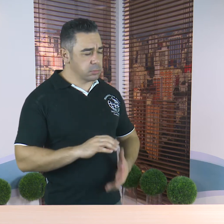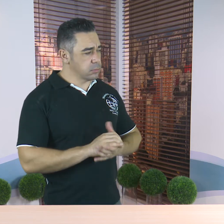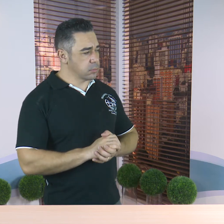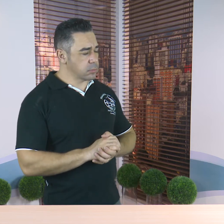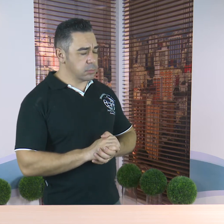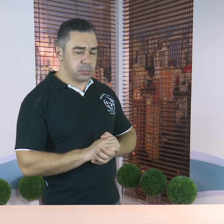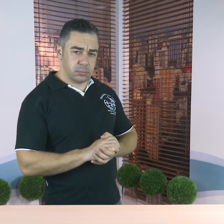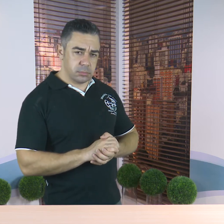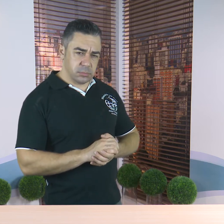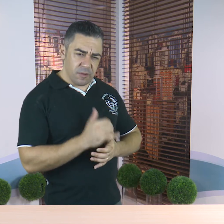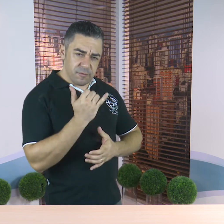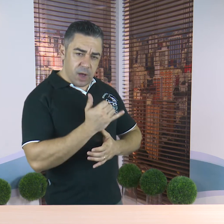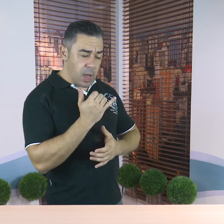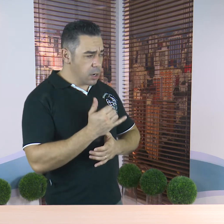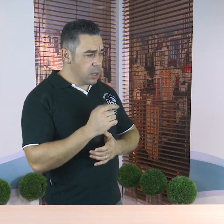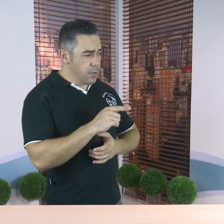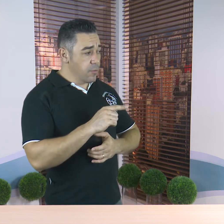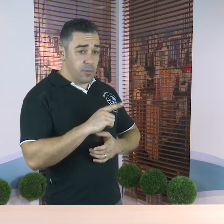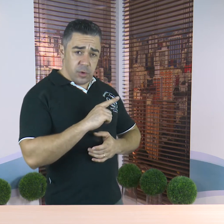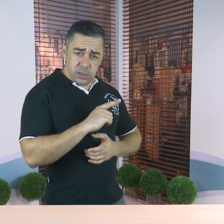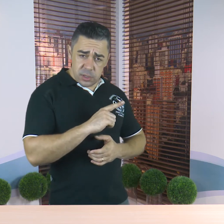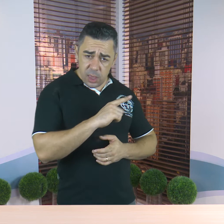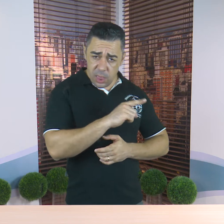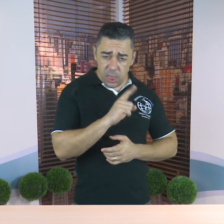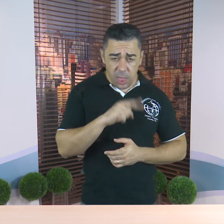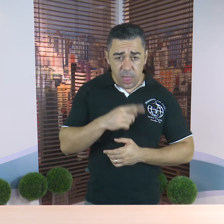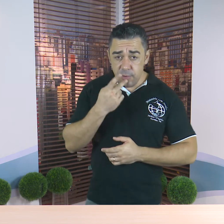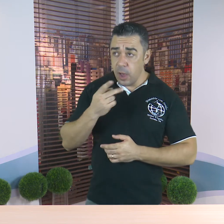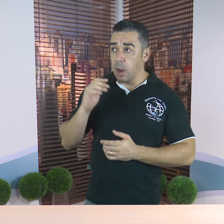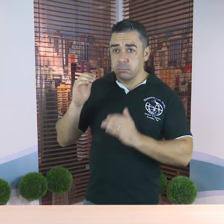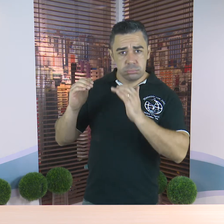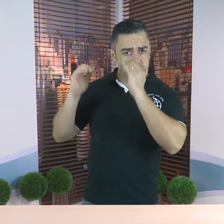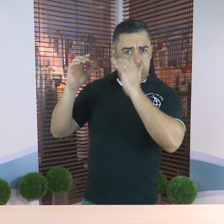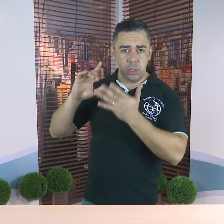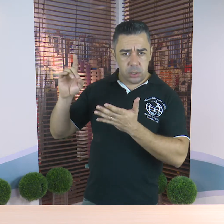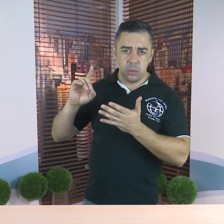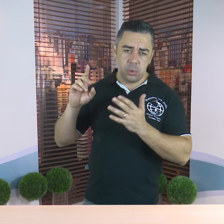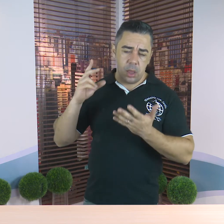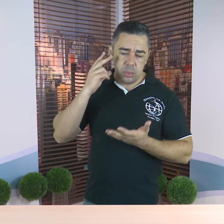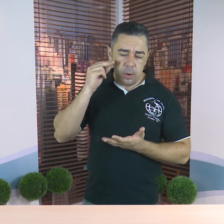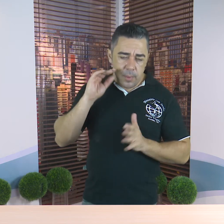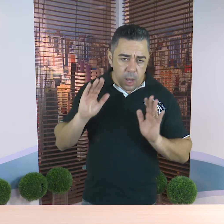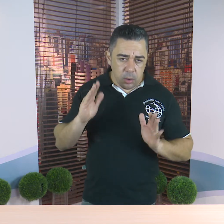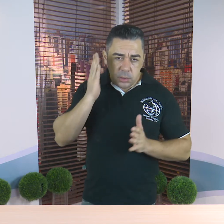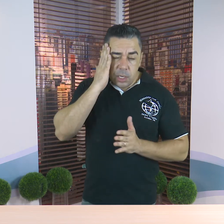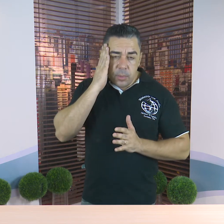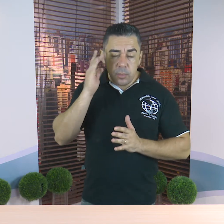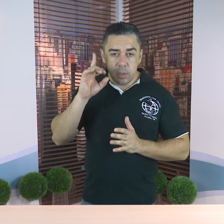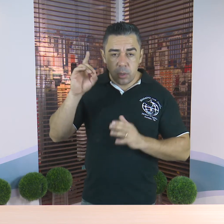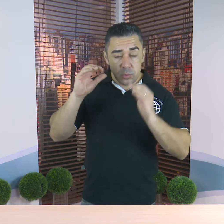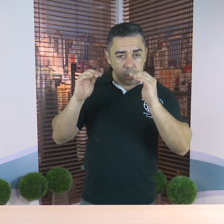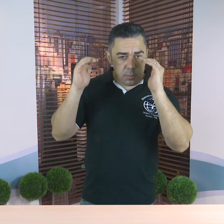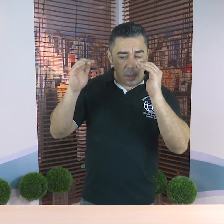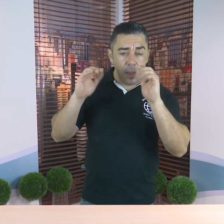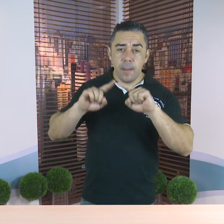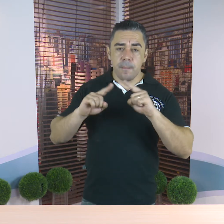ser reprovado por ter defendido um atributo de Deus, o que é normal. No entanto, ele não deveria ter condenado